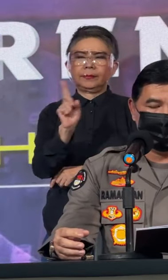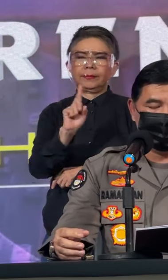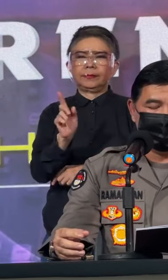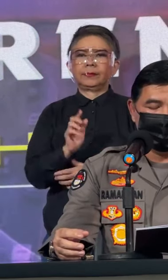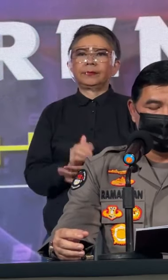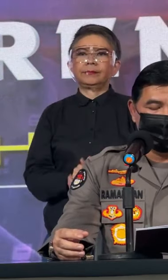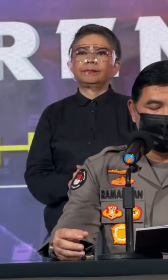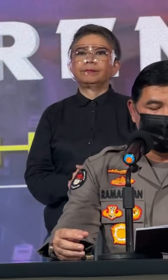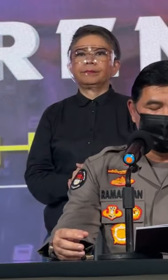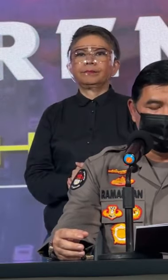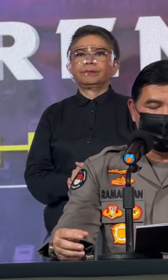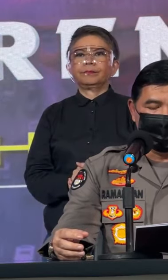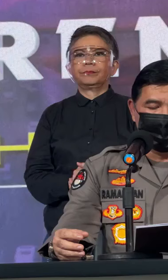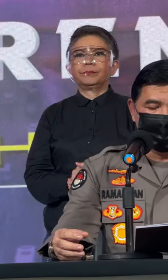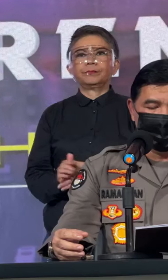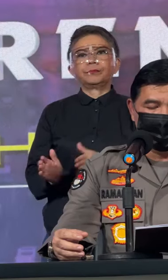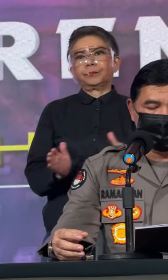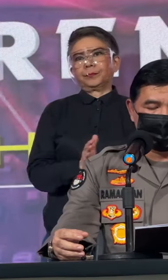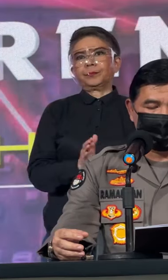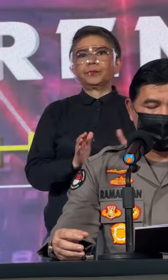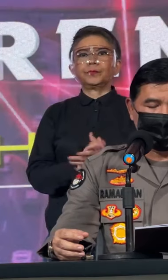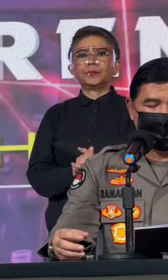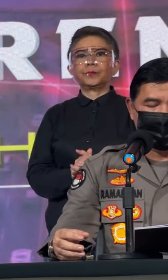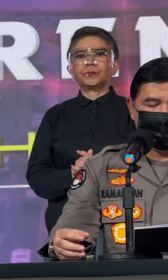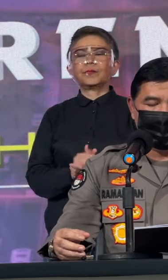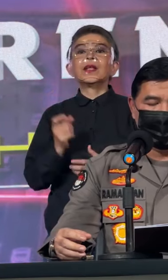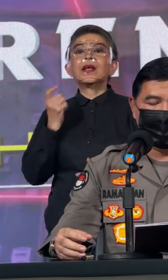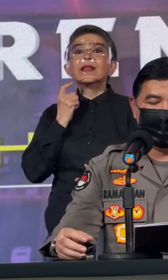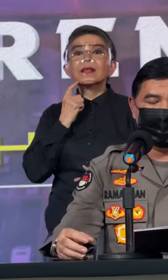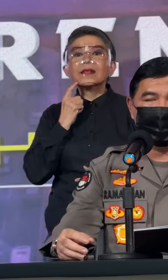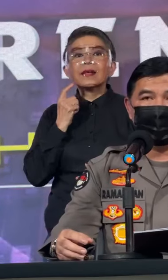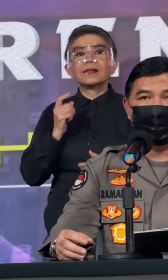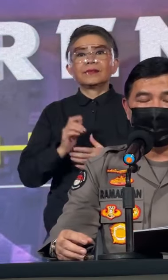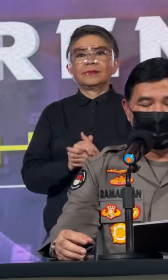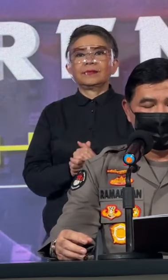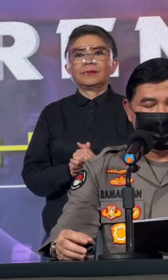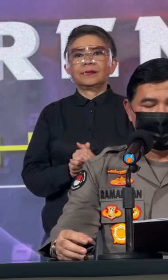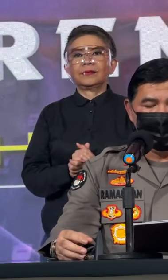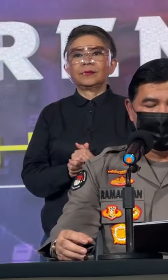balas. Kemudian yang berikut terkait dengan